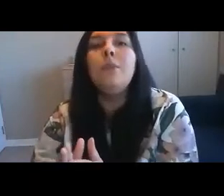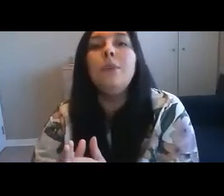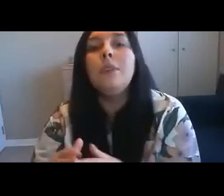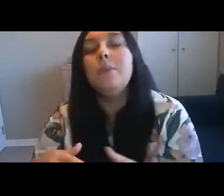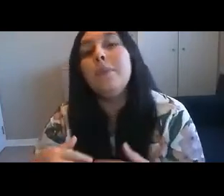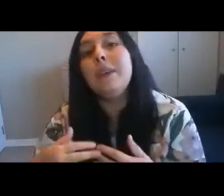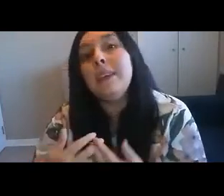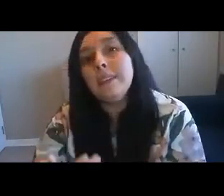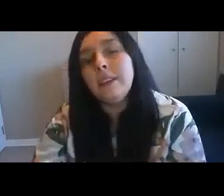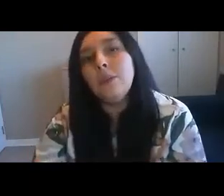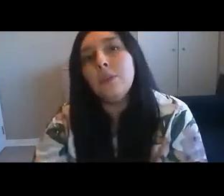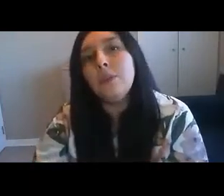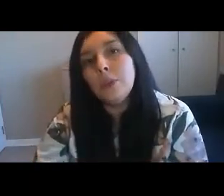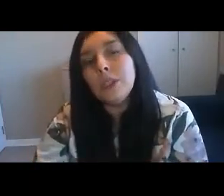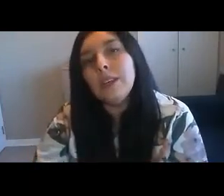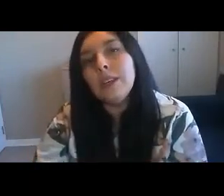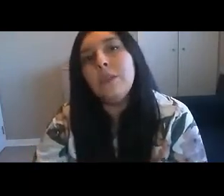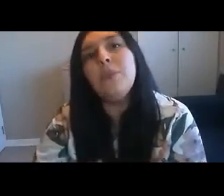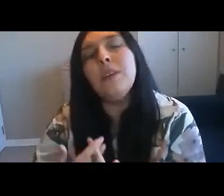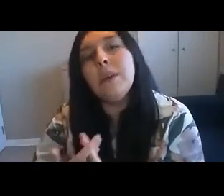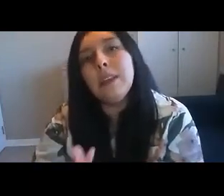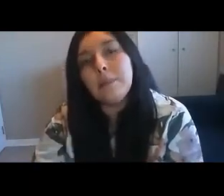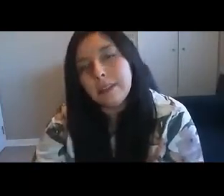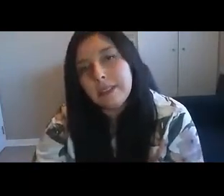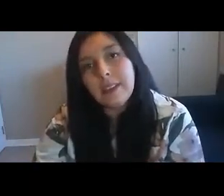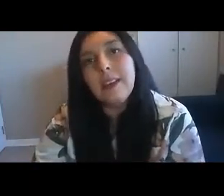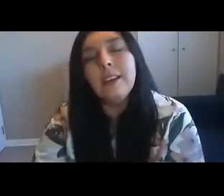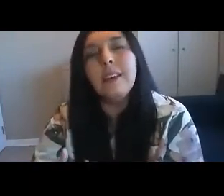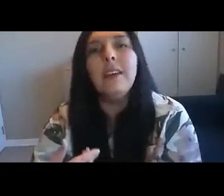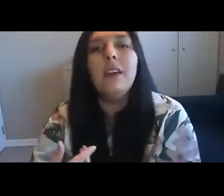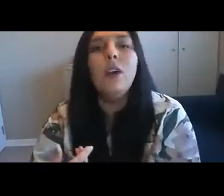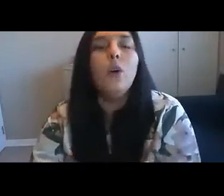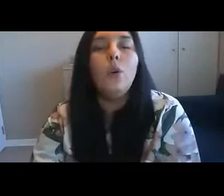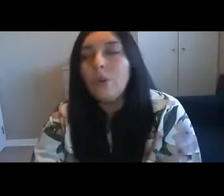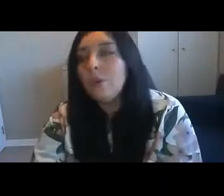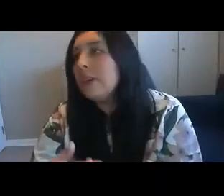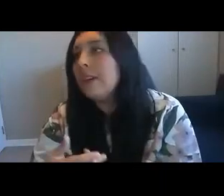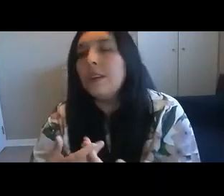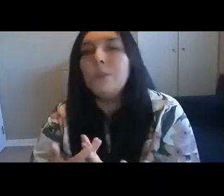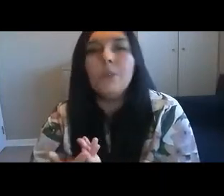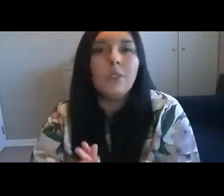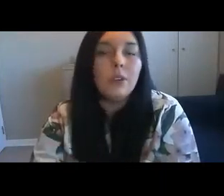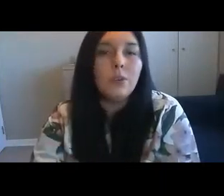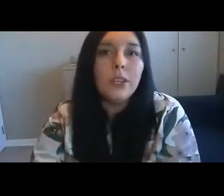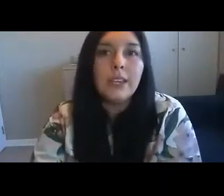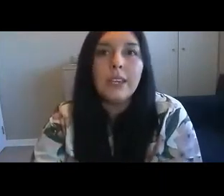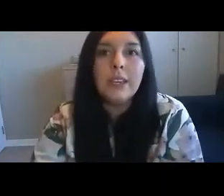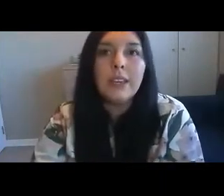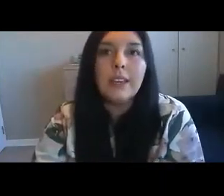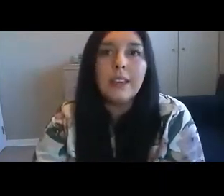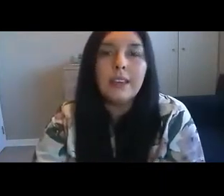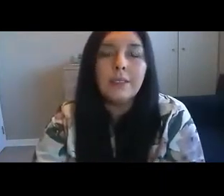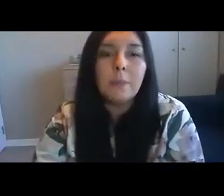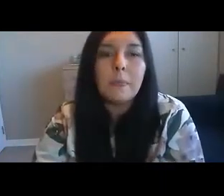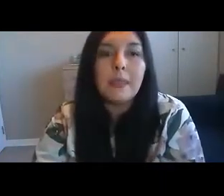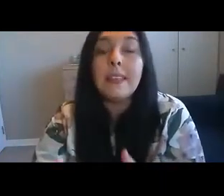la unidad de apoyo pesquise que alguno de ustedes tiene problemas de aprendizaje o que alguno descubra que